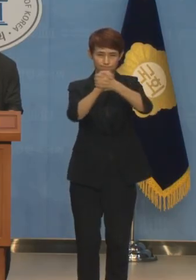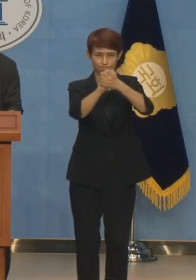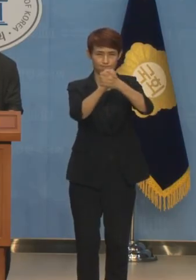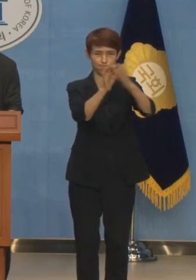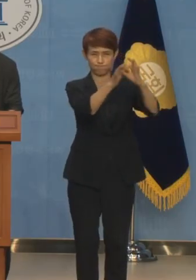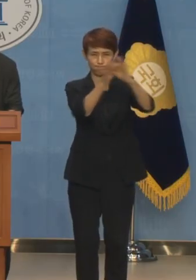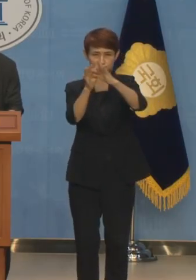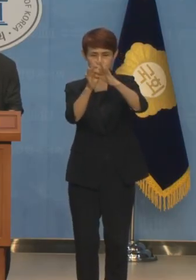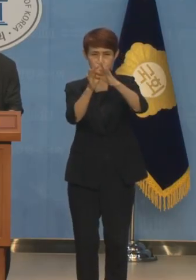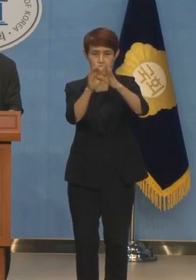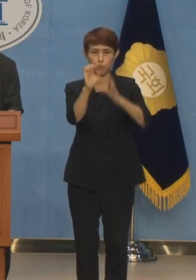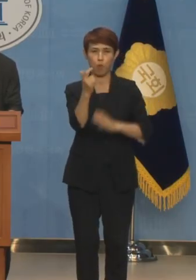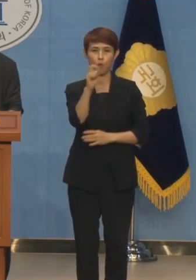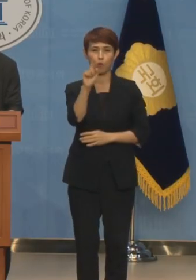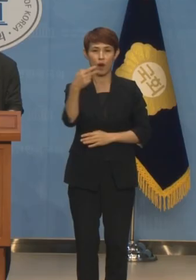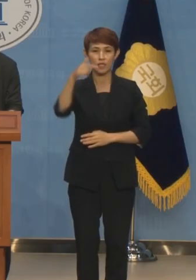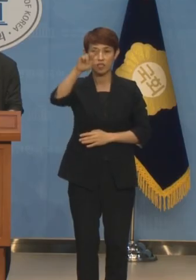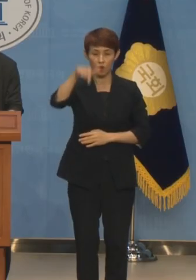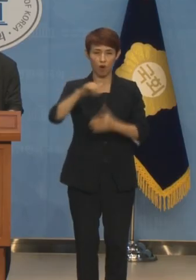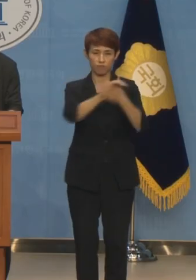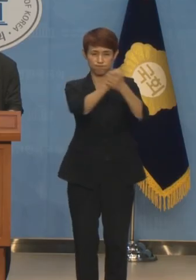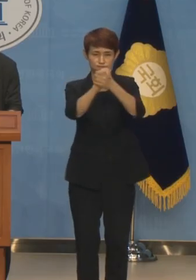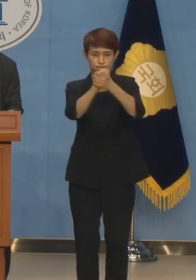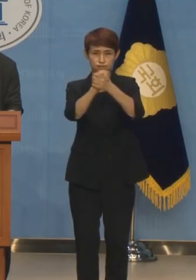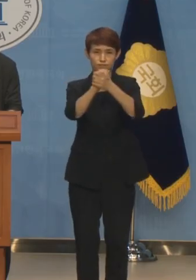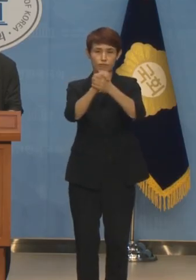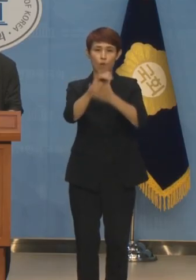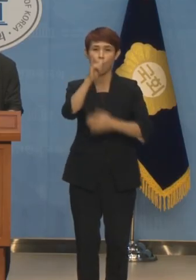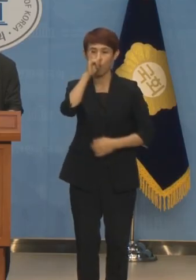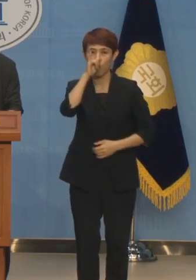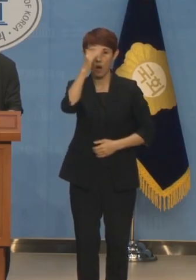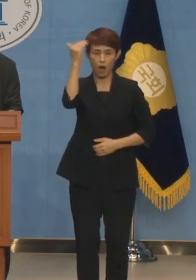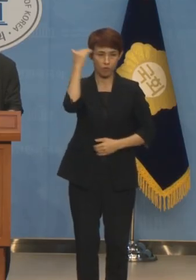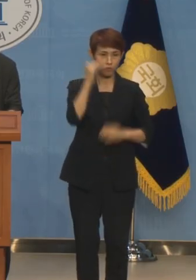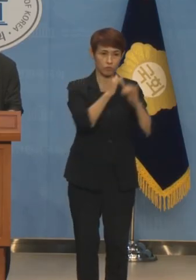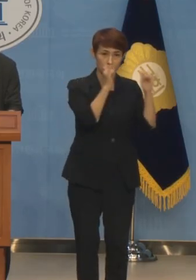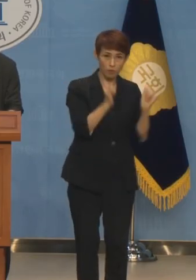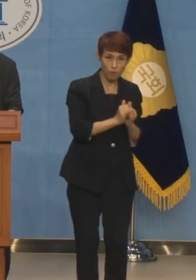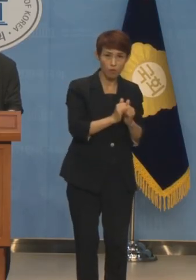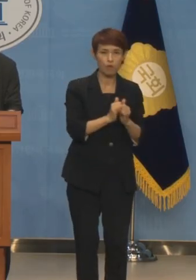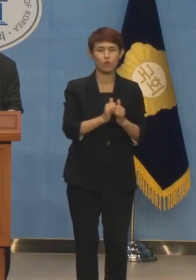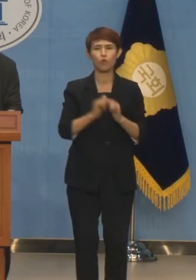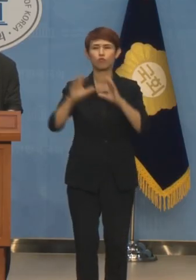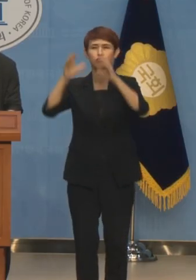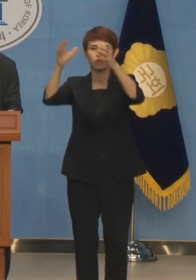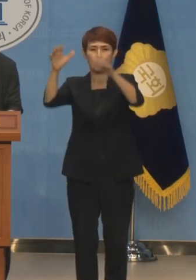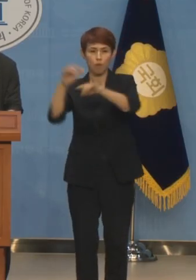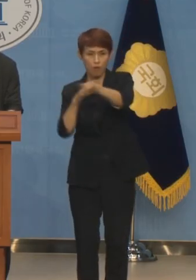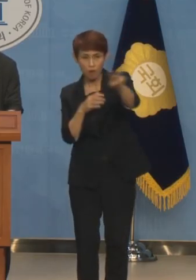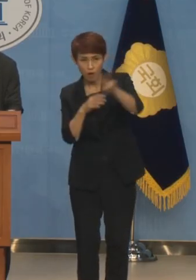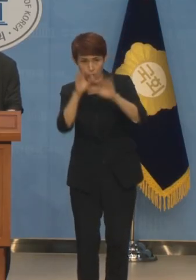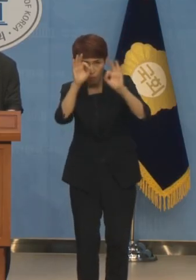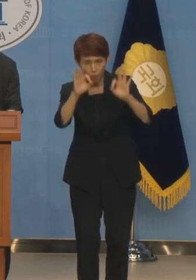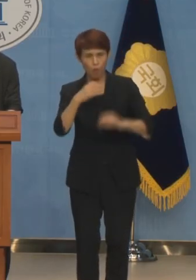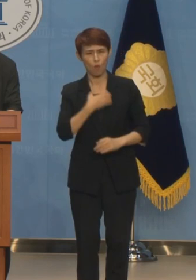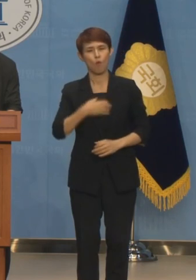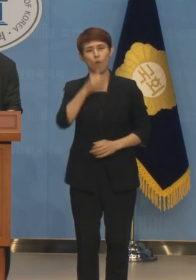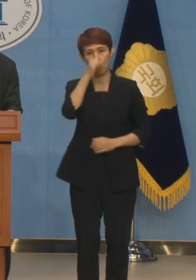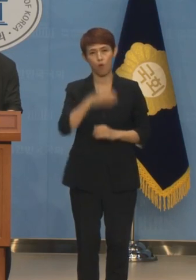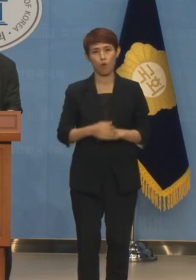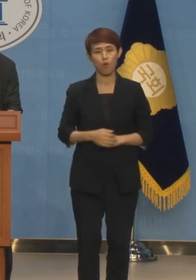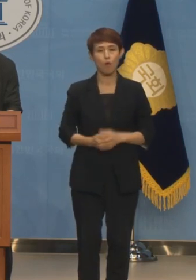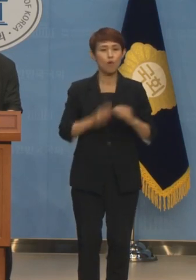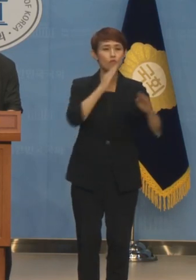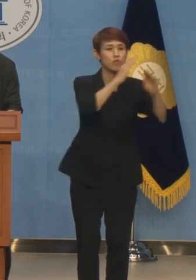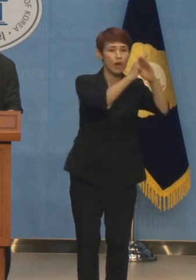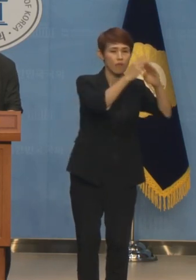동반자 관계로 격상되어 우리 사회는 물론 국제적인 우려도 높아지고 있습니다. 북한과 러시아의 이